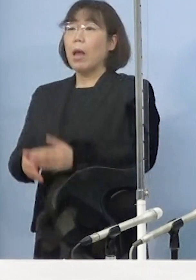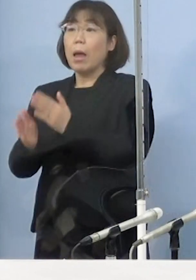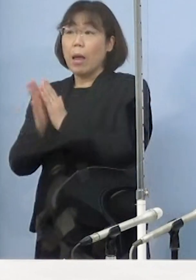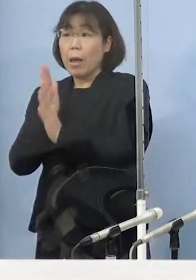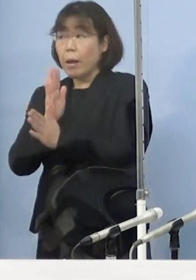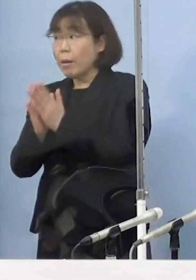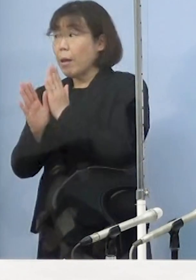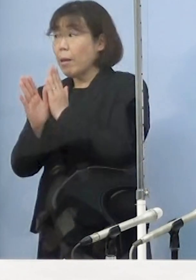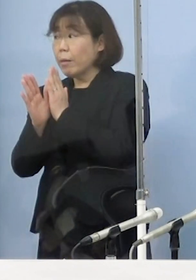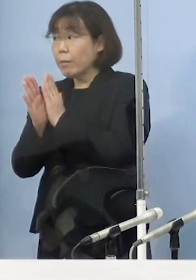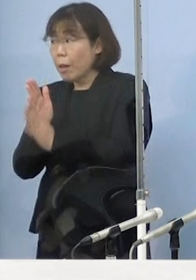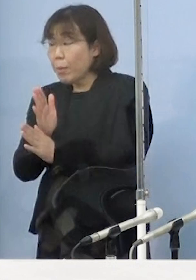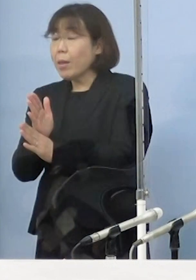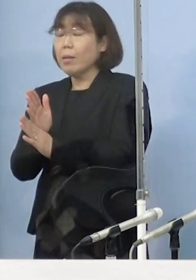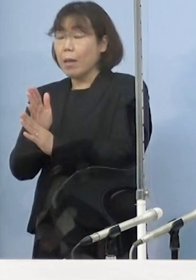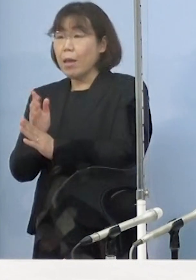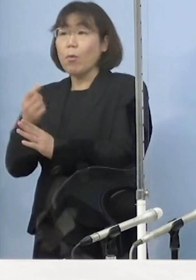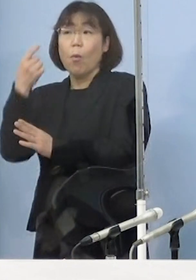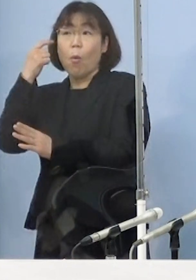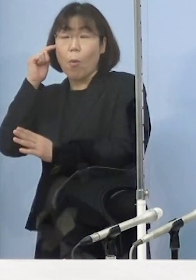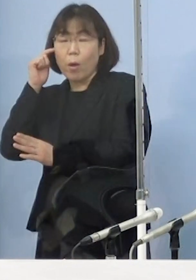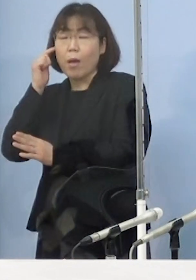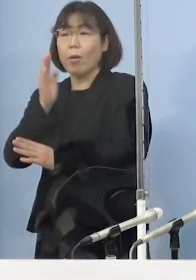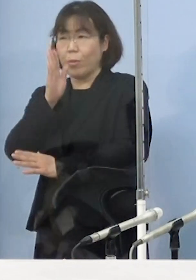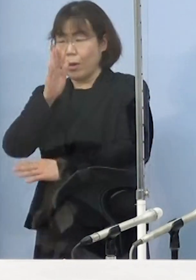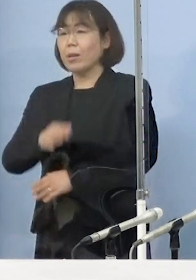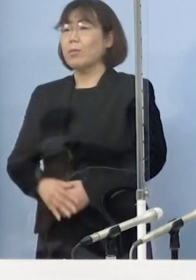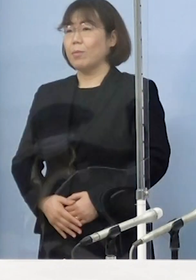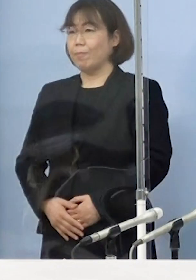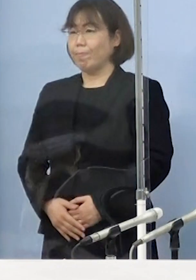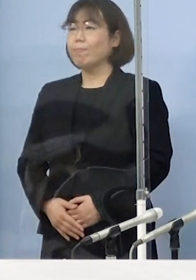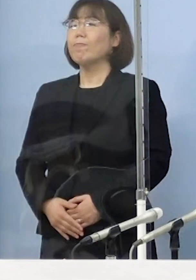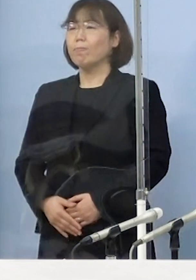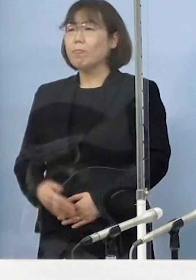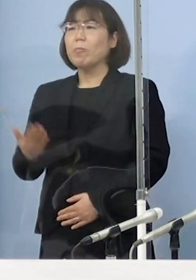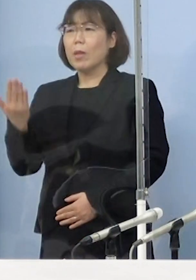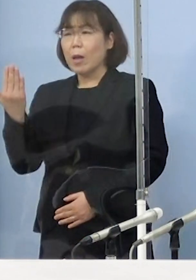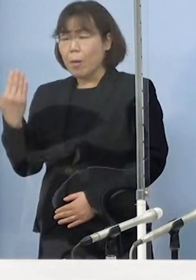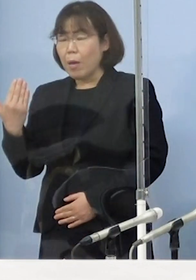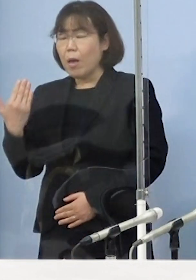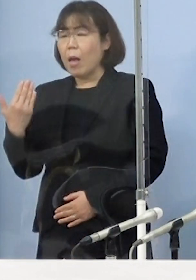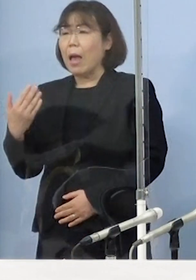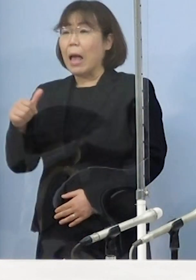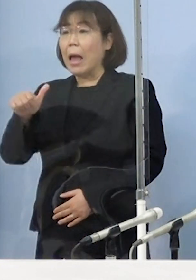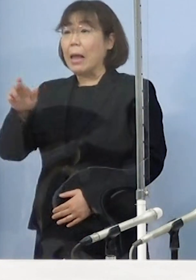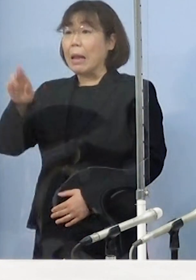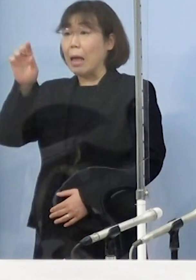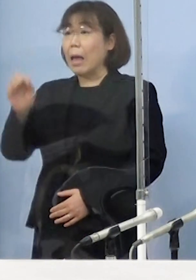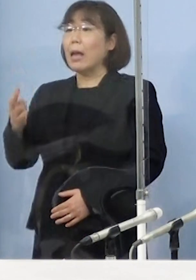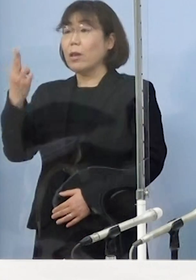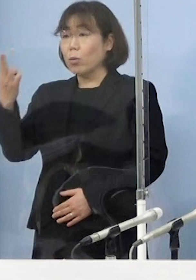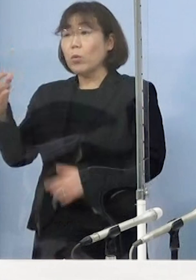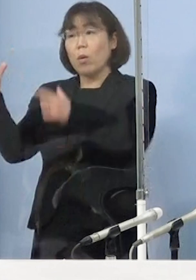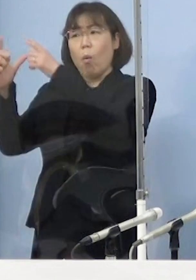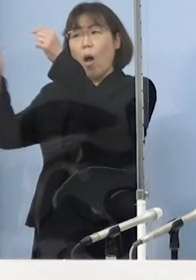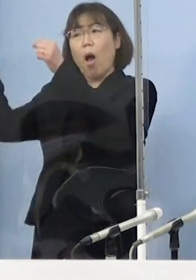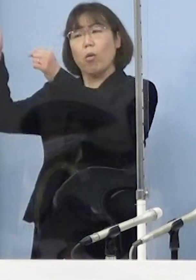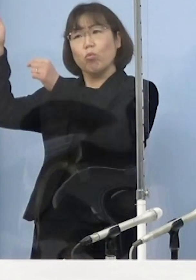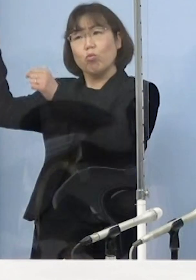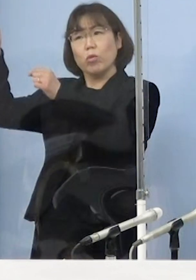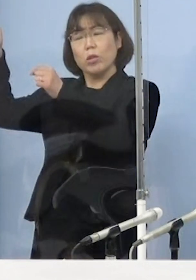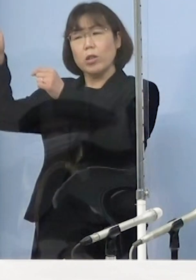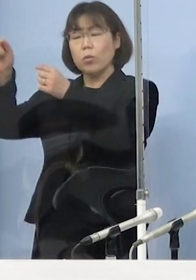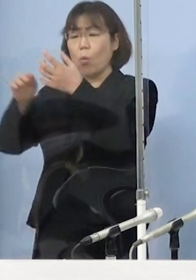お答えいただきたいと思います。 はい、まあ、一時期はこの数値アラートでいきますと、国のいわ